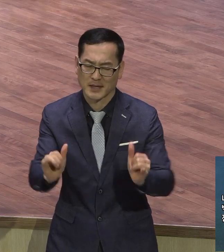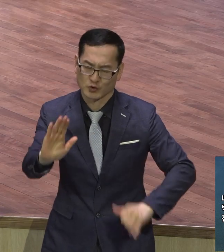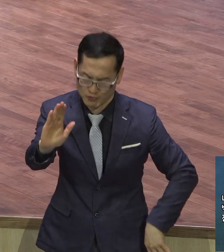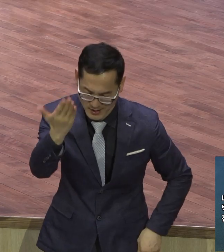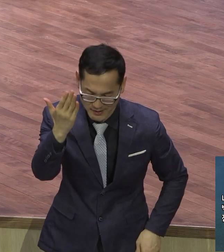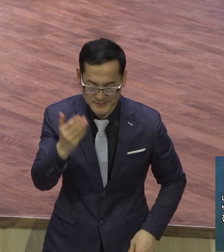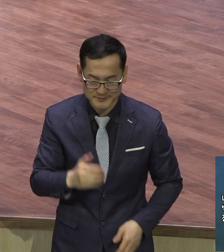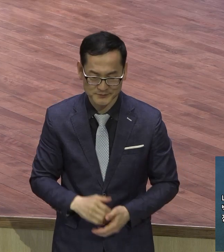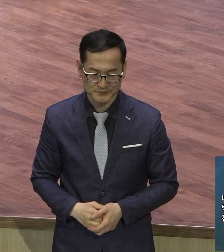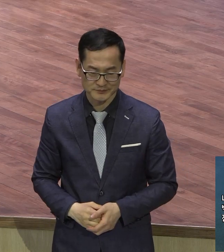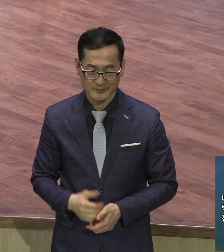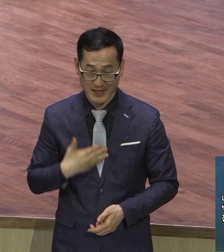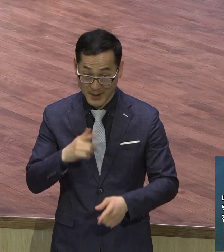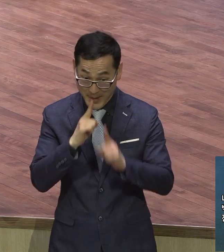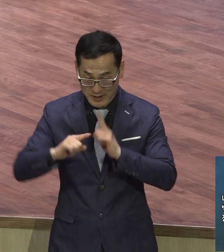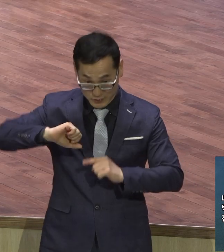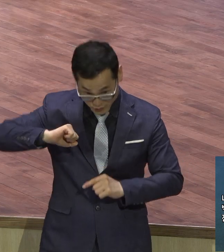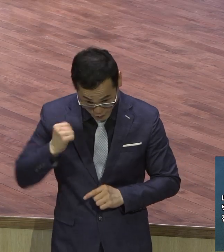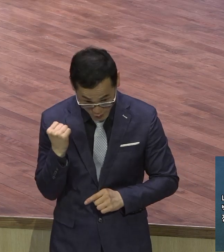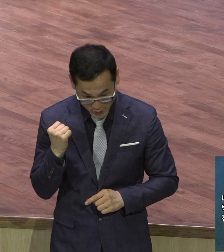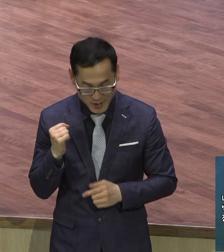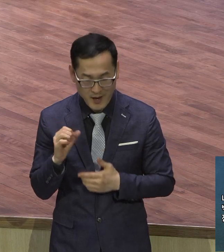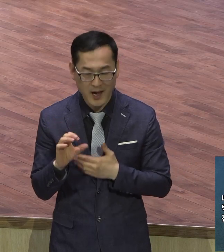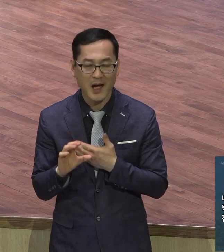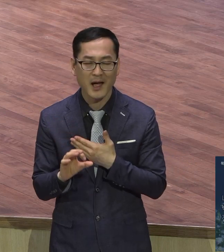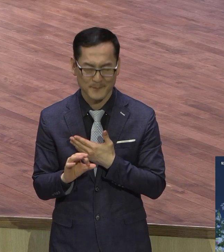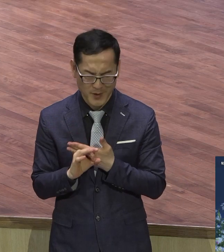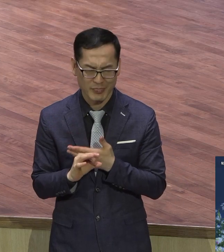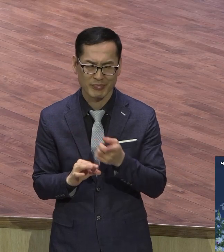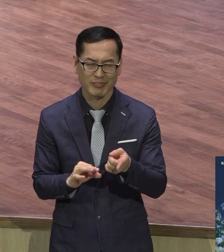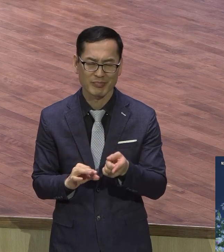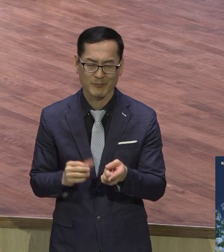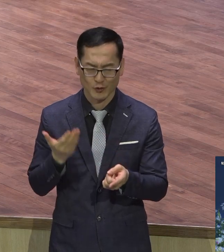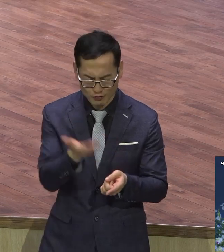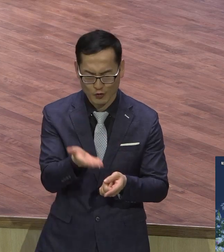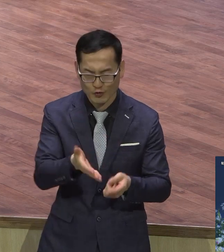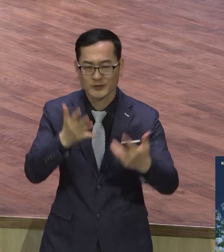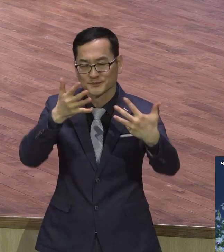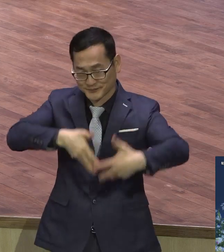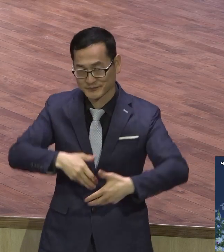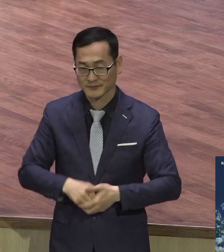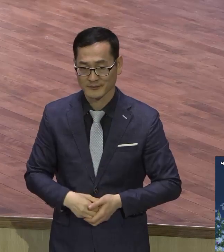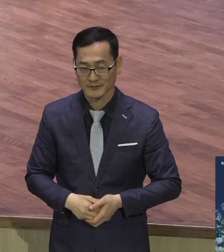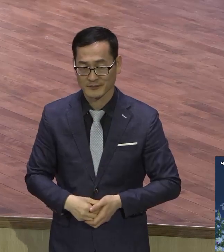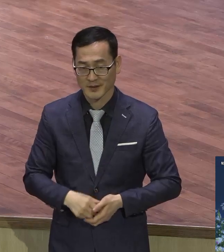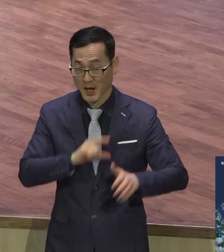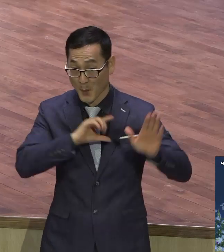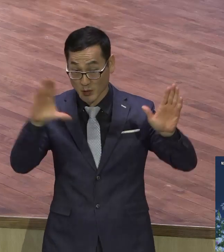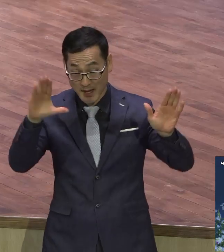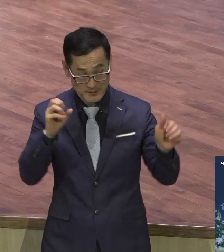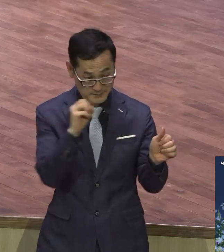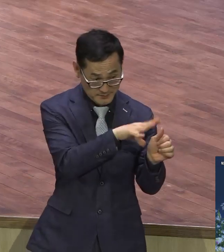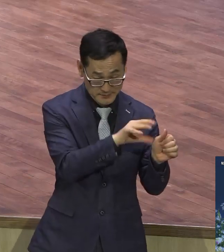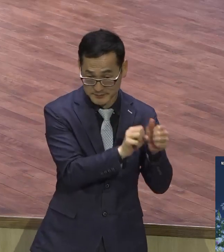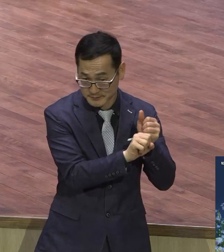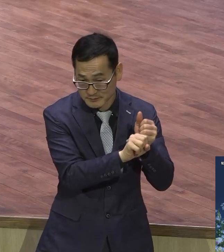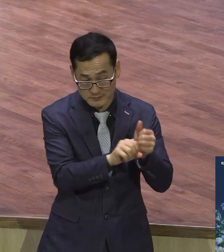내 말을 잘 지키면. 하나님께서는 모세를 통해서 이 내용을 전 이스라엘